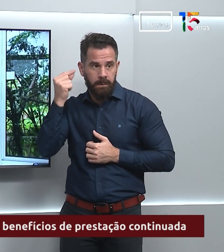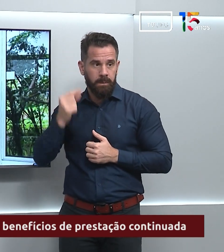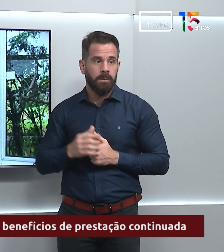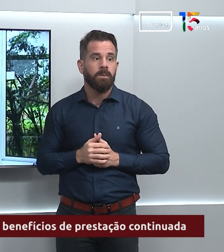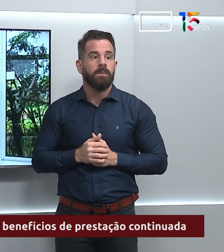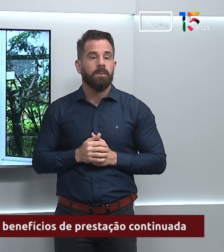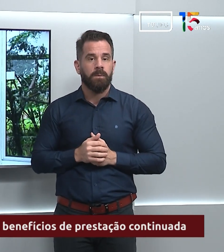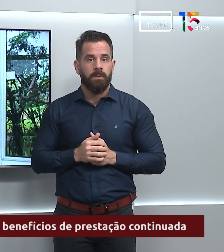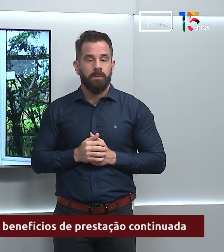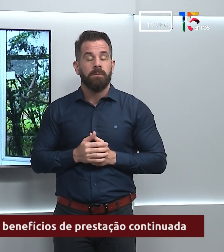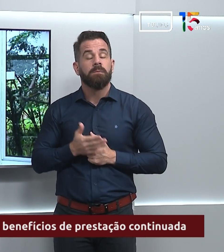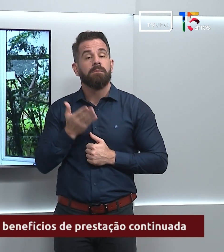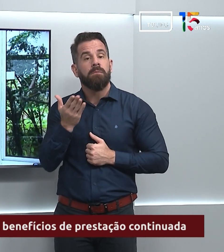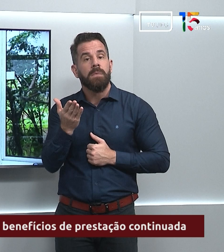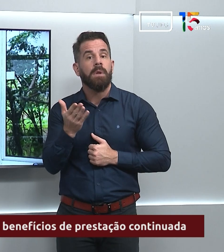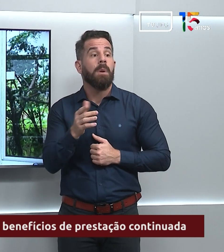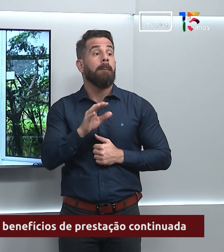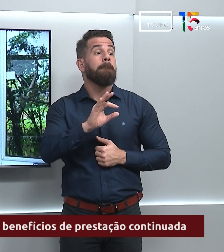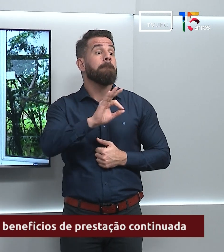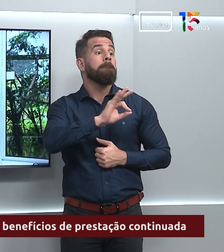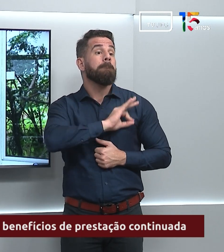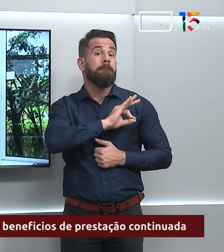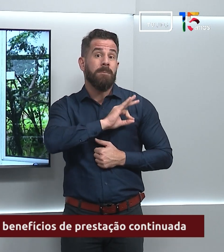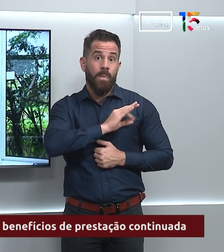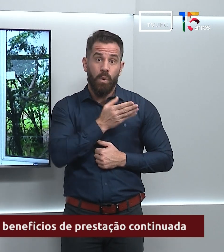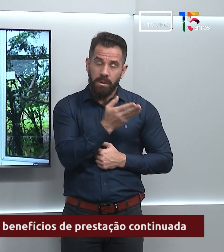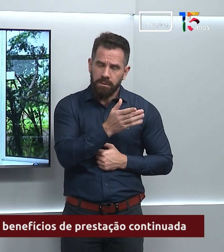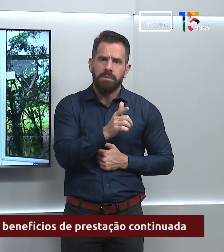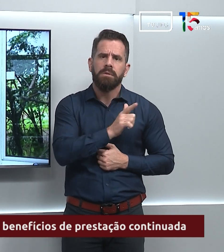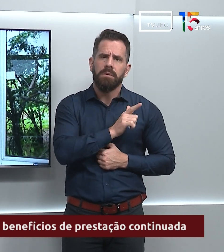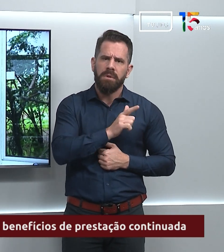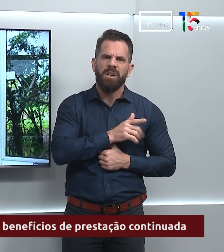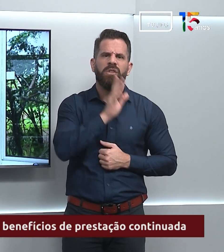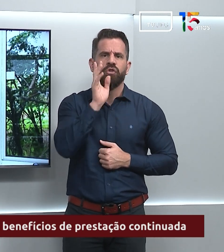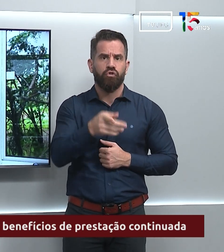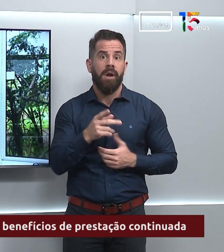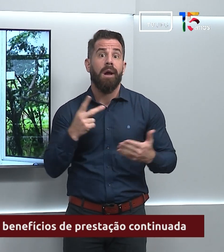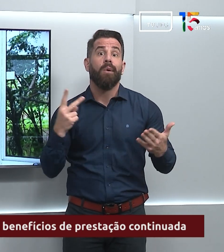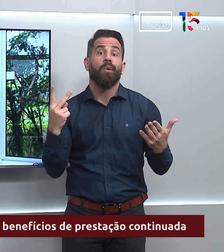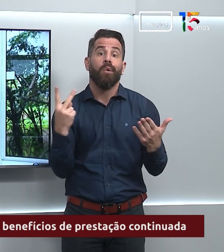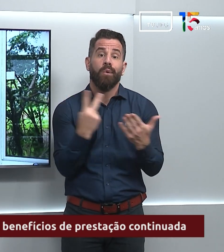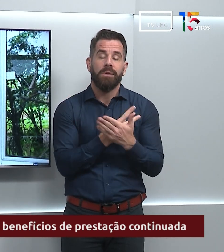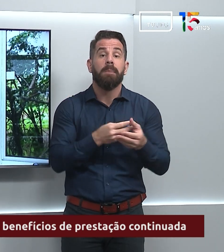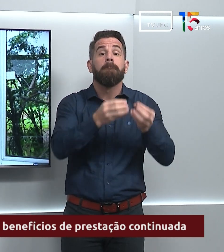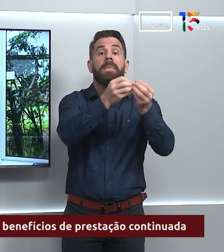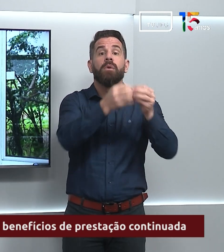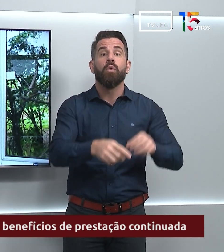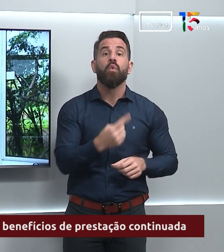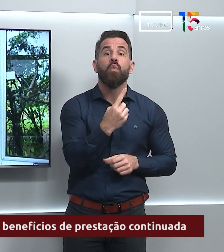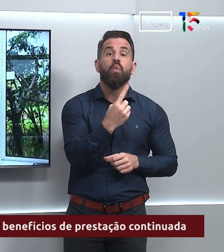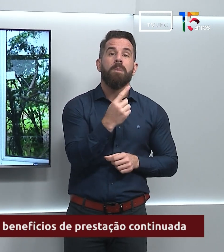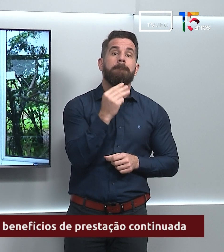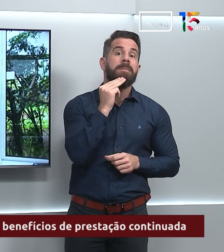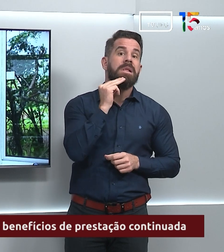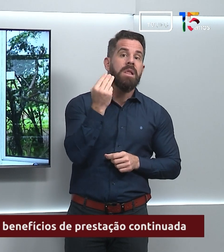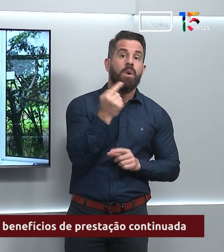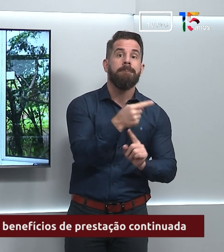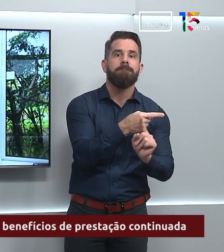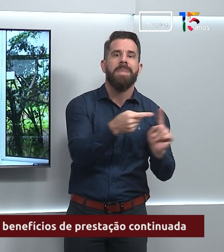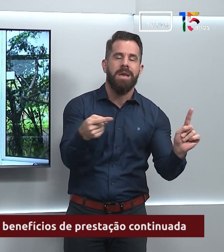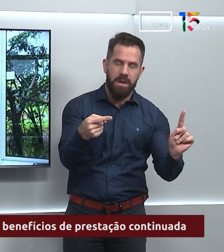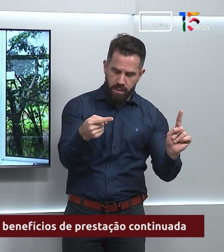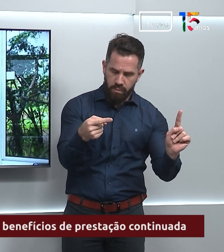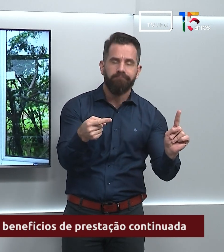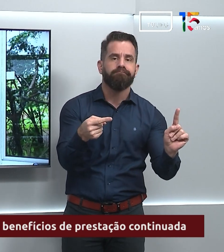estima um prejuízo de mais de R$1,5 milhão aos cofres públicos. A rede criminosa focava